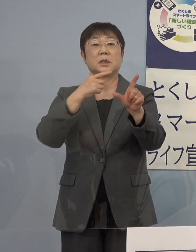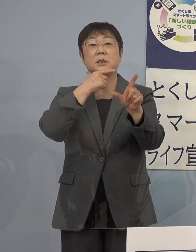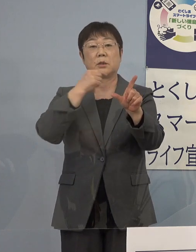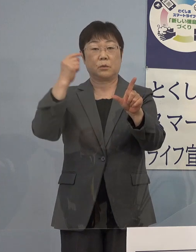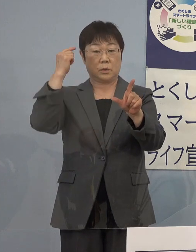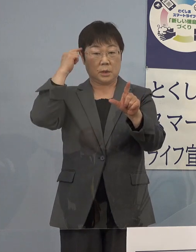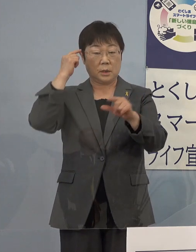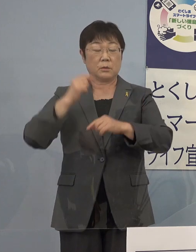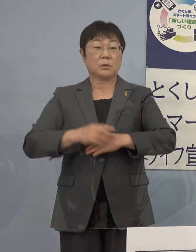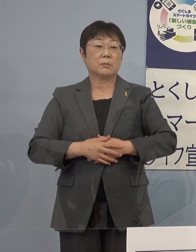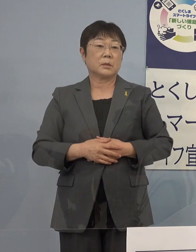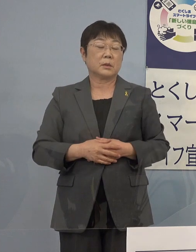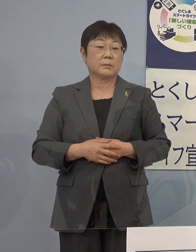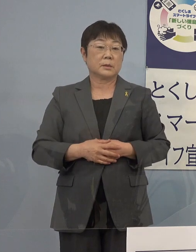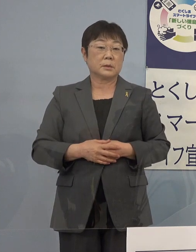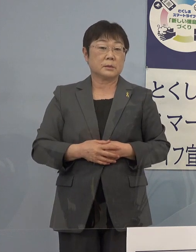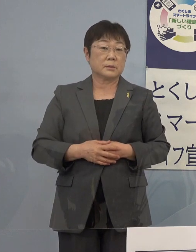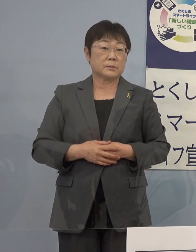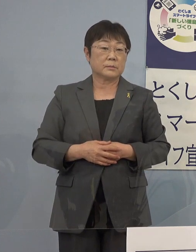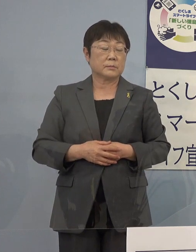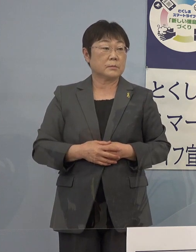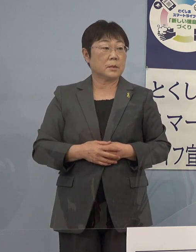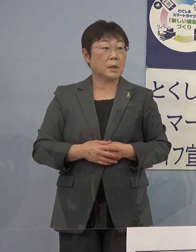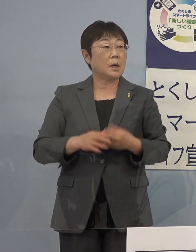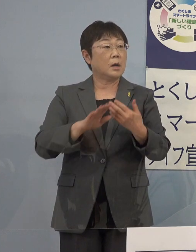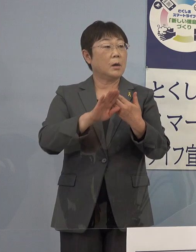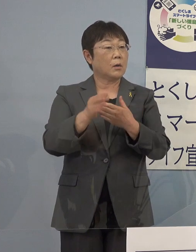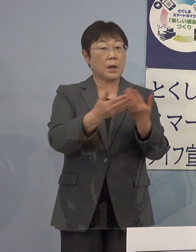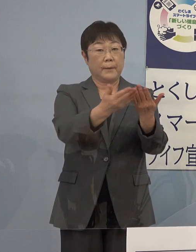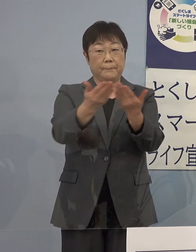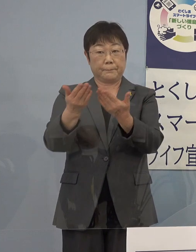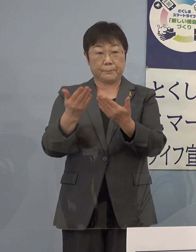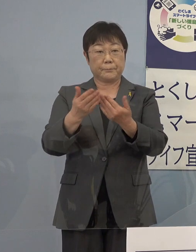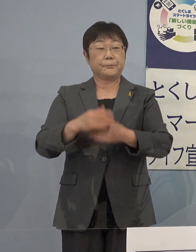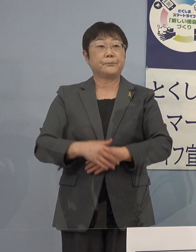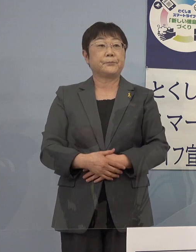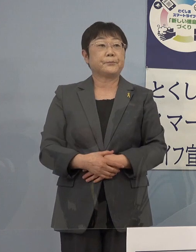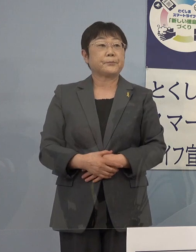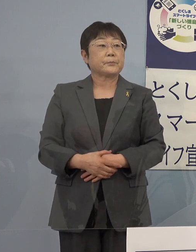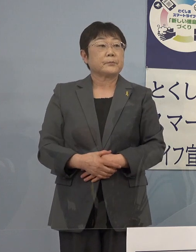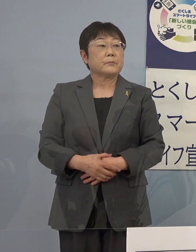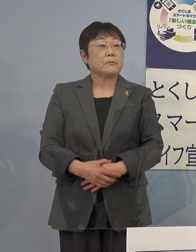ただきます。 じゃあ、感謝から以上です。感謝さん、お願いします。